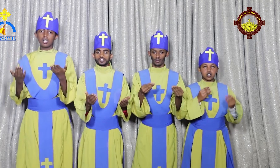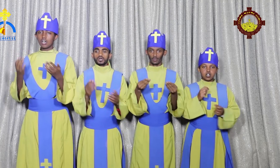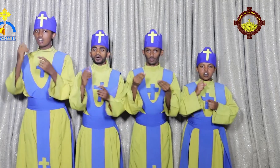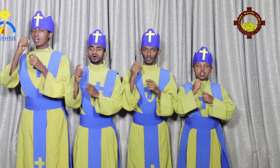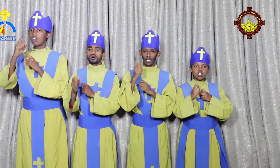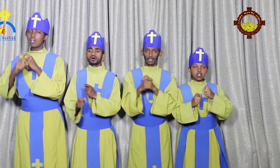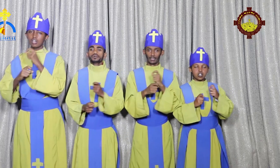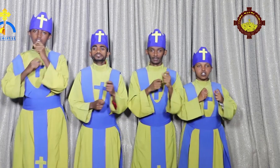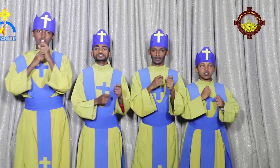ዮሐንስ